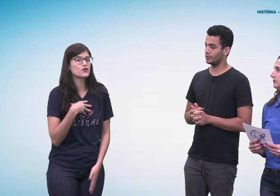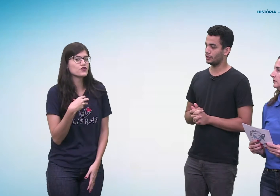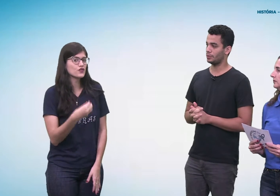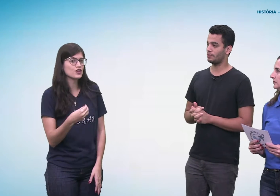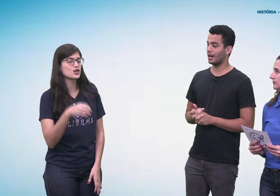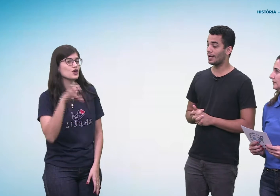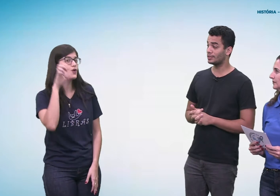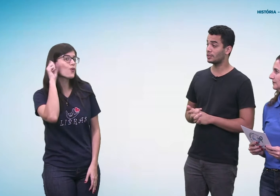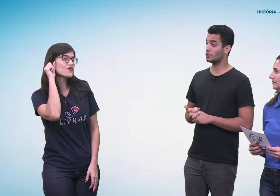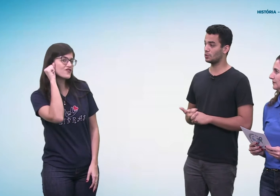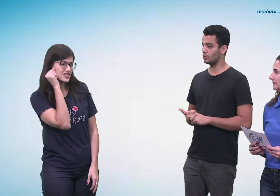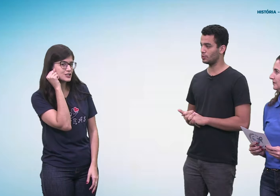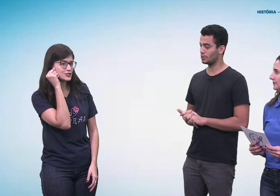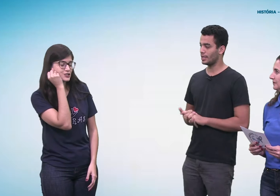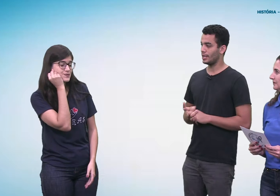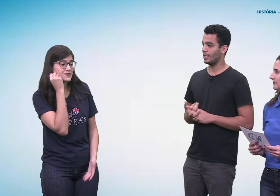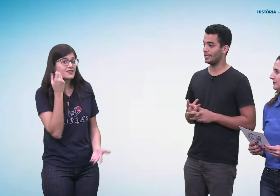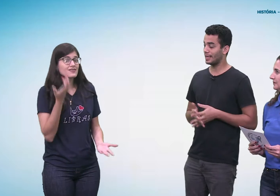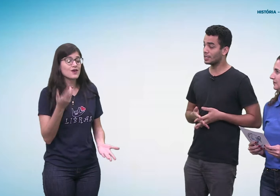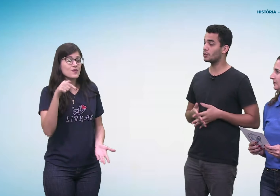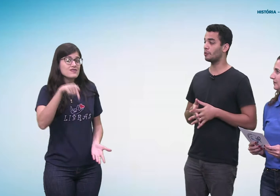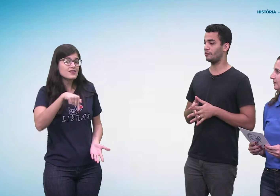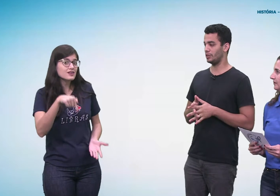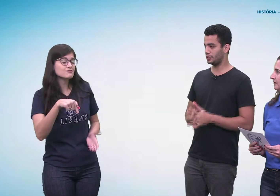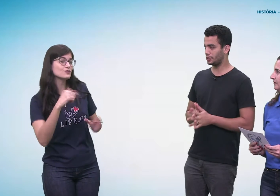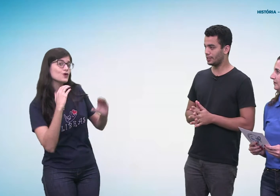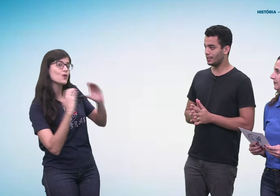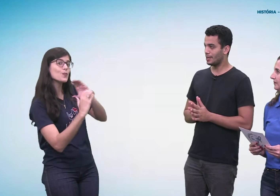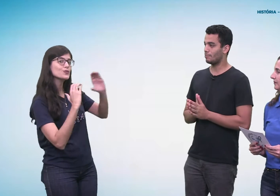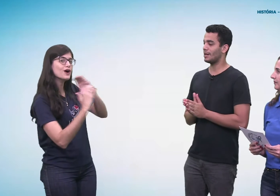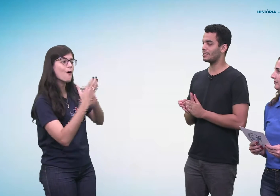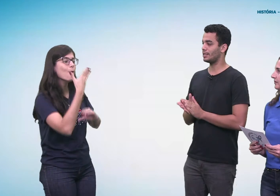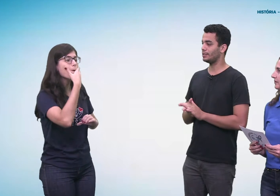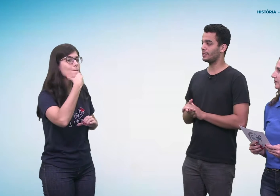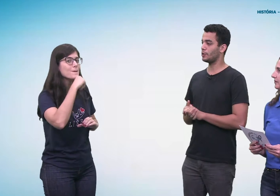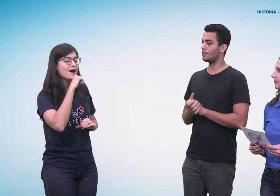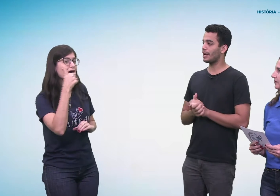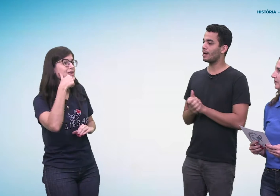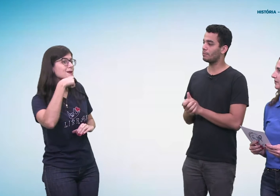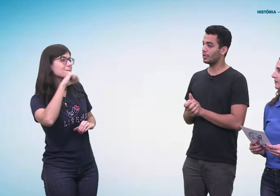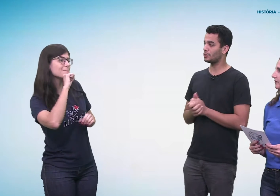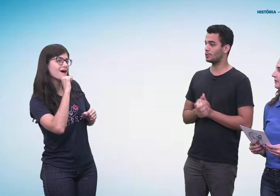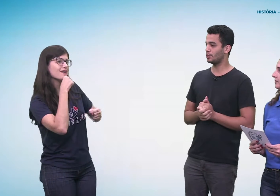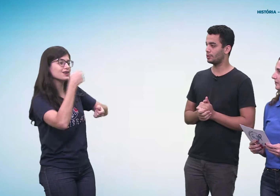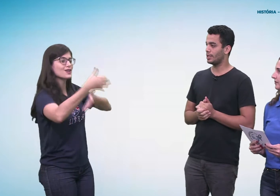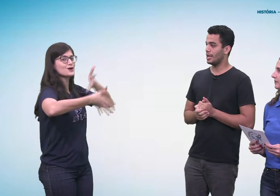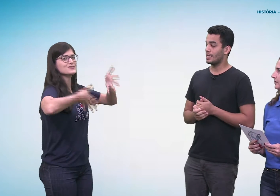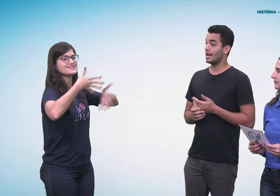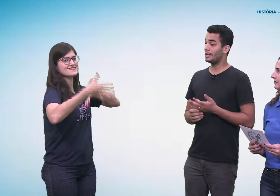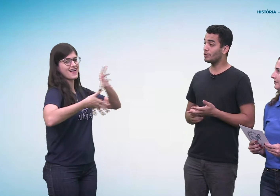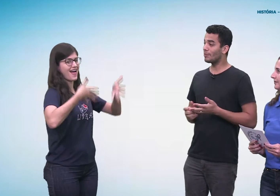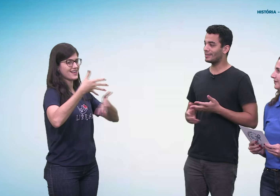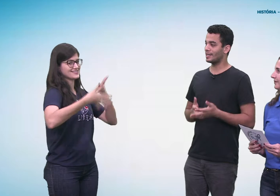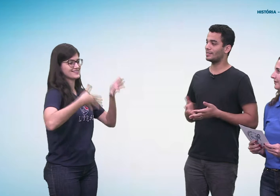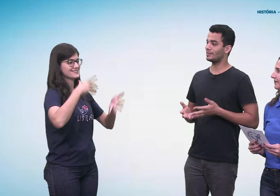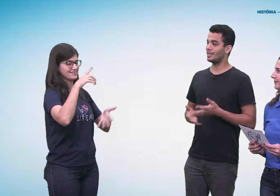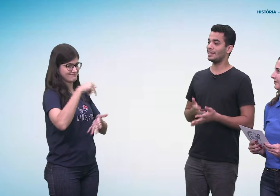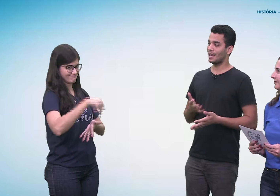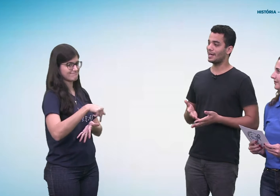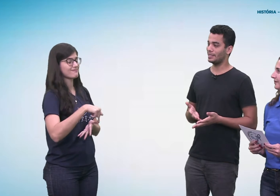de pais surdos. Ele nasce ouvinte, mas ele tem o pai e a mãe surdo. E a língua materna dele é a